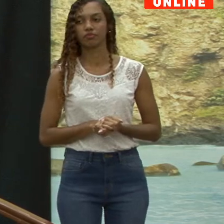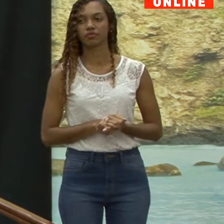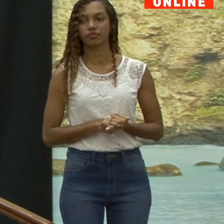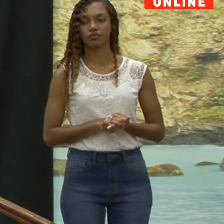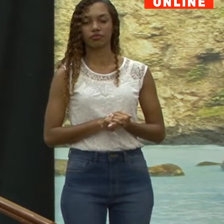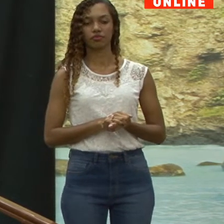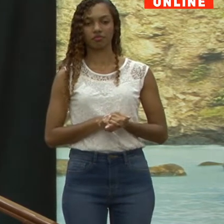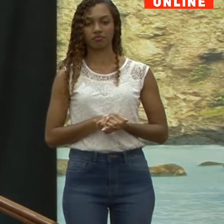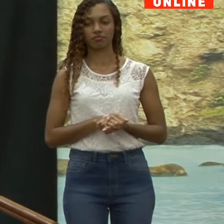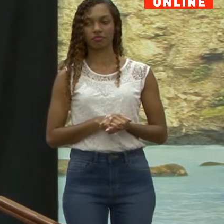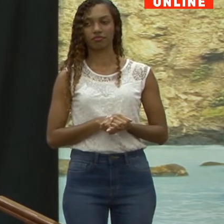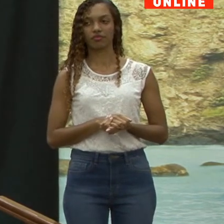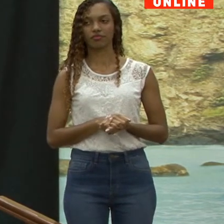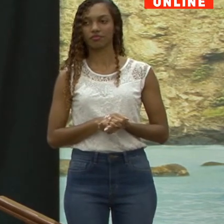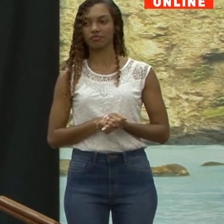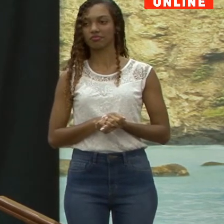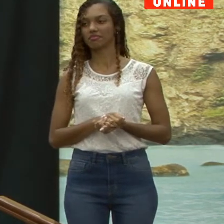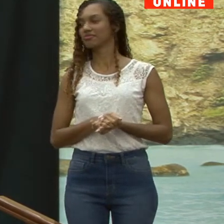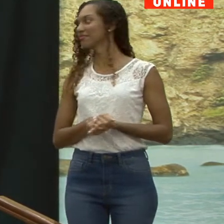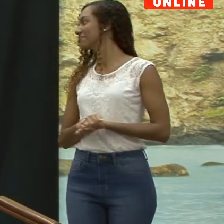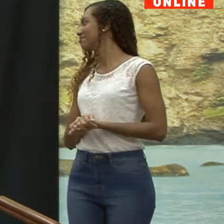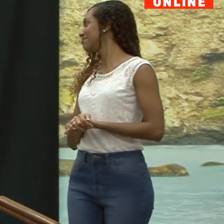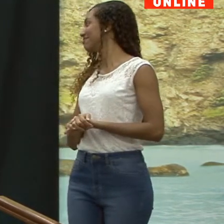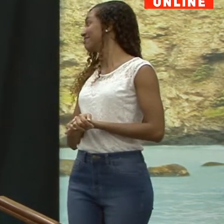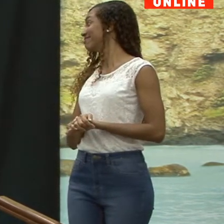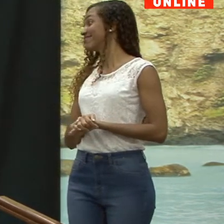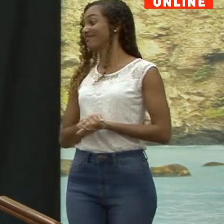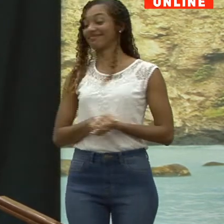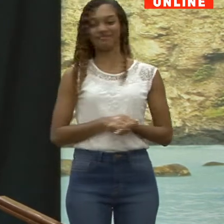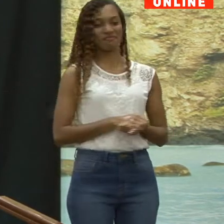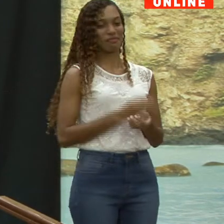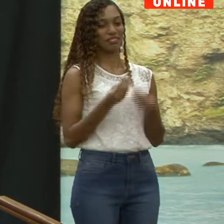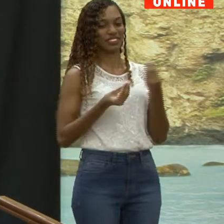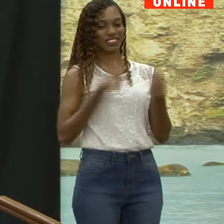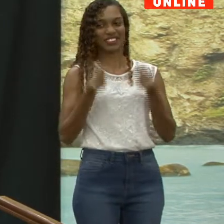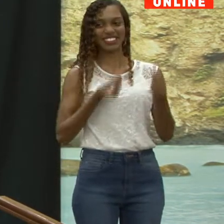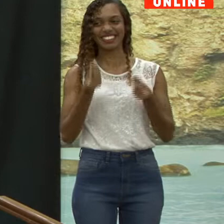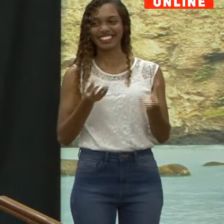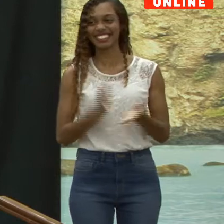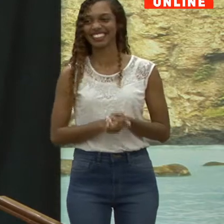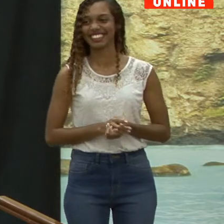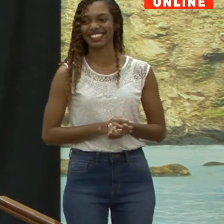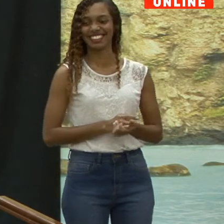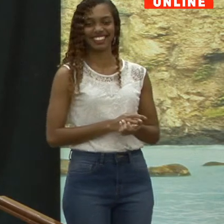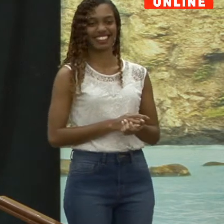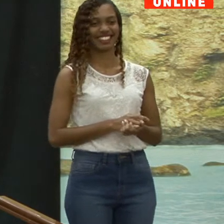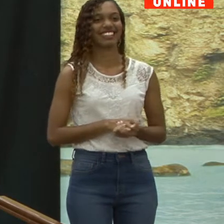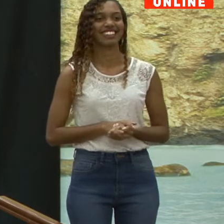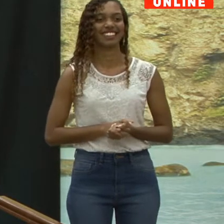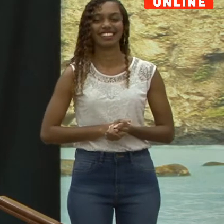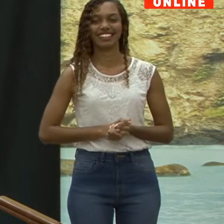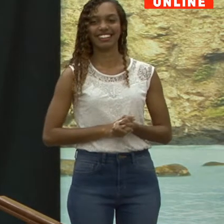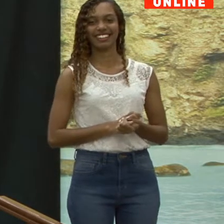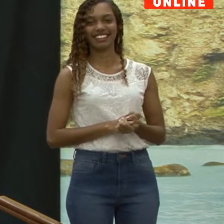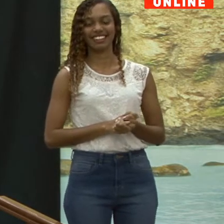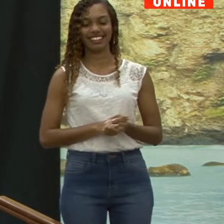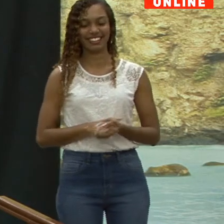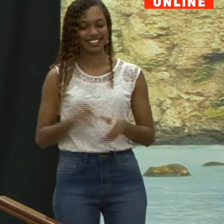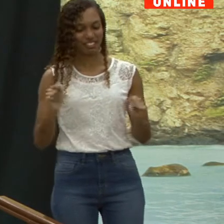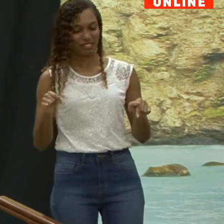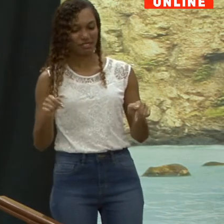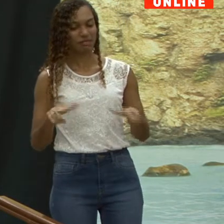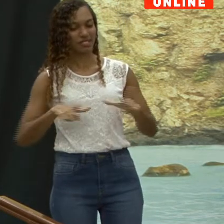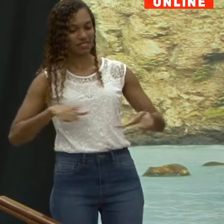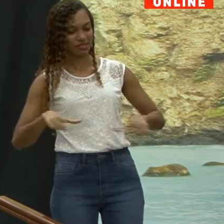E a Melissa está aqui, talvez com o coração apertadinho, não é? Mas estamos aqui trabalhando